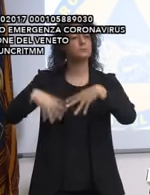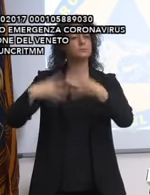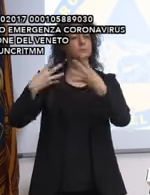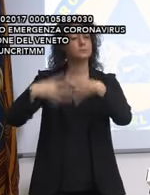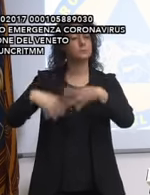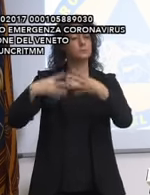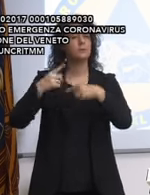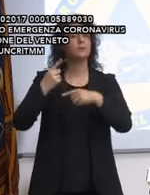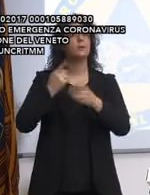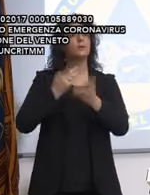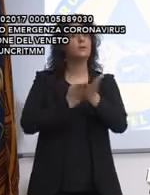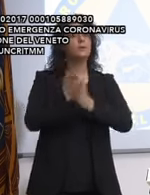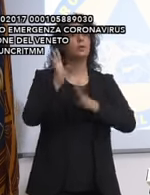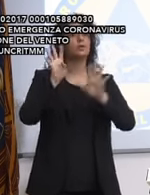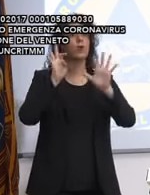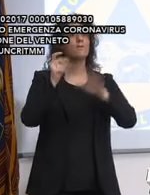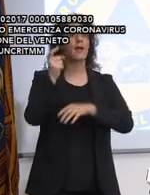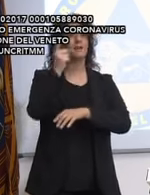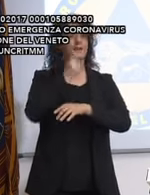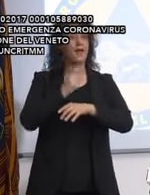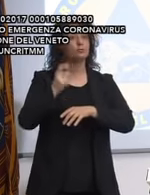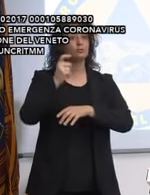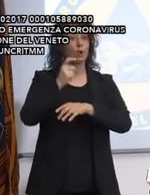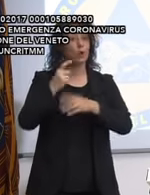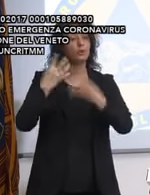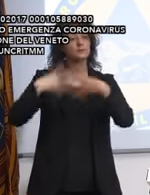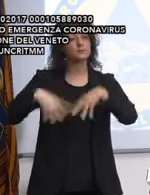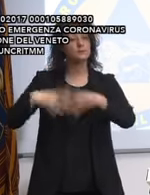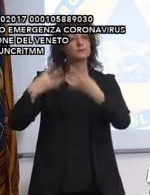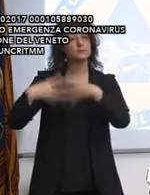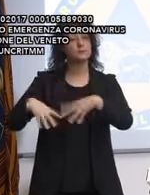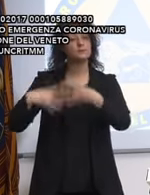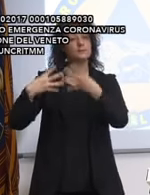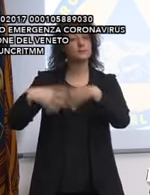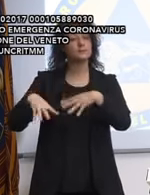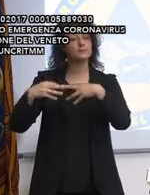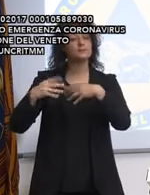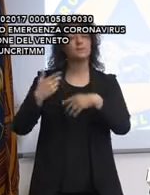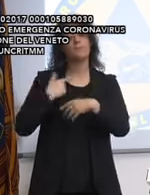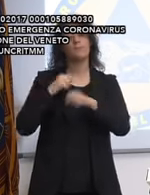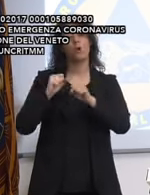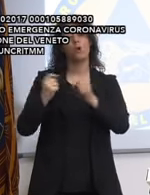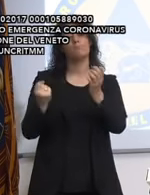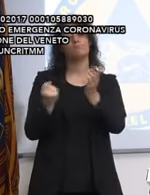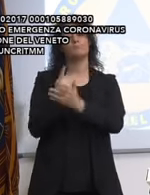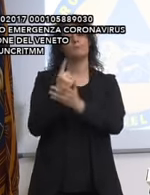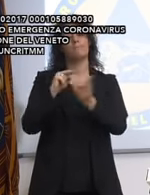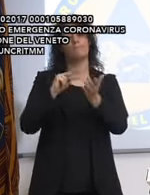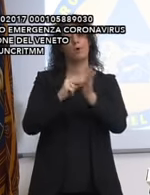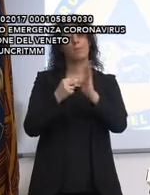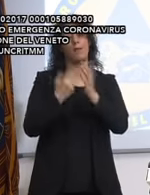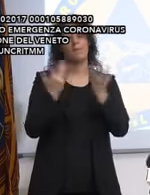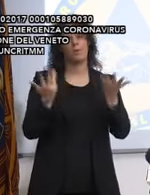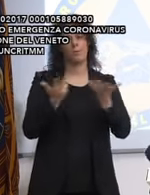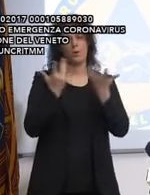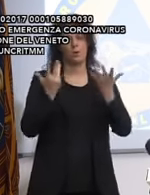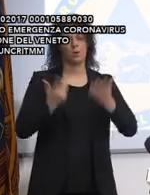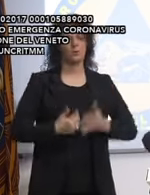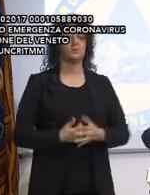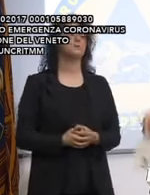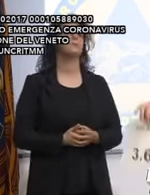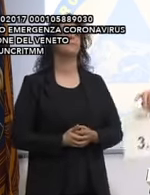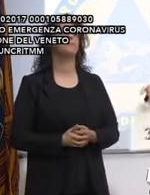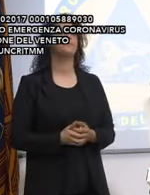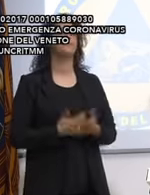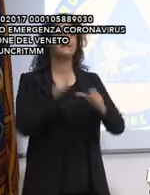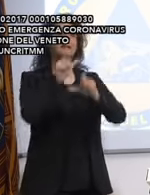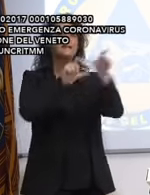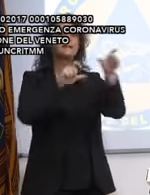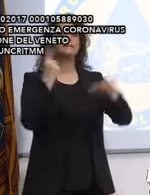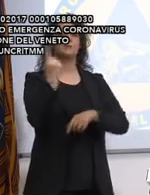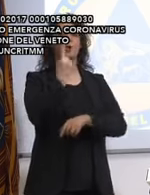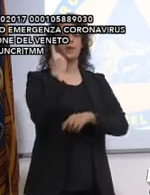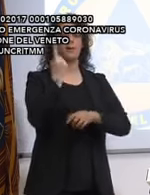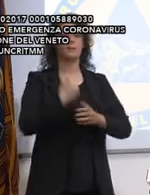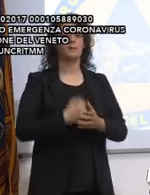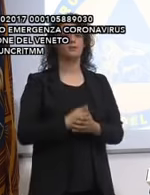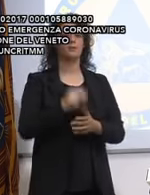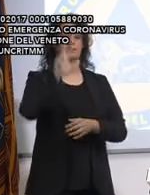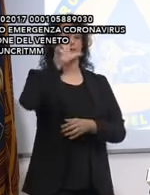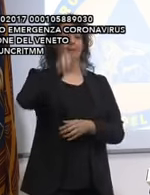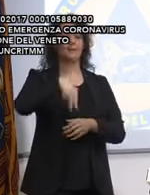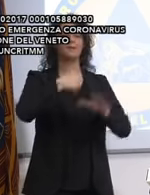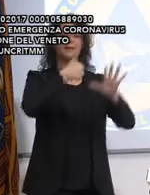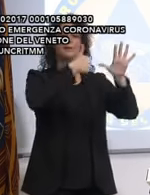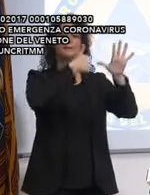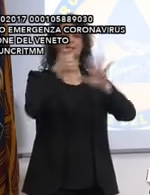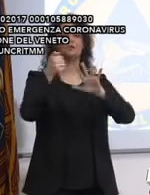90 giorni di seguito, per cui qualche guaio, diciamo che le abbiamo collaudate noi. Isolamento, sono